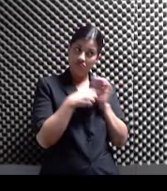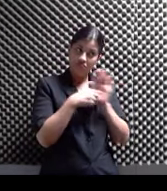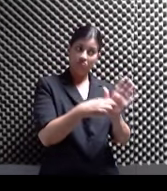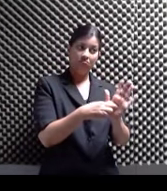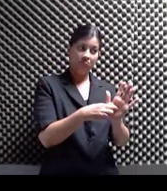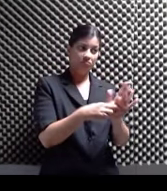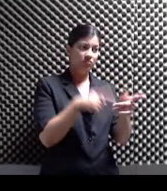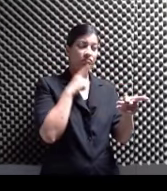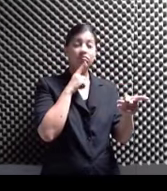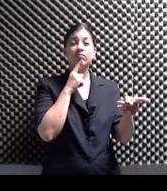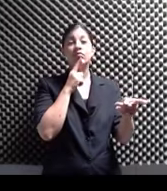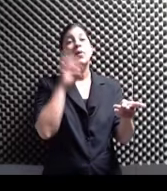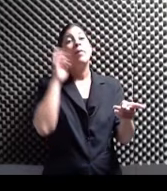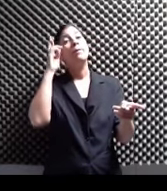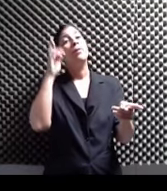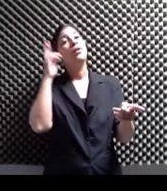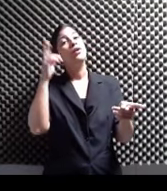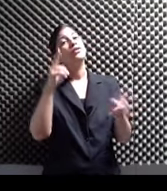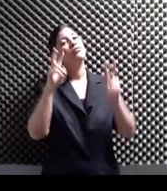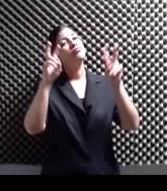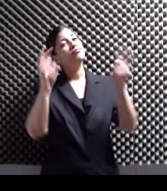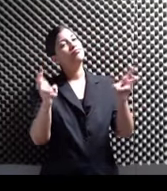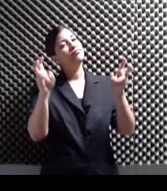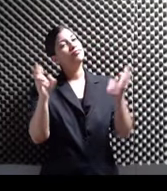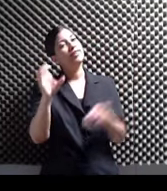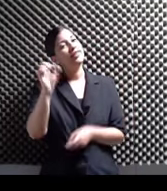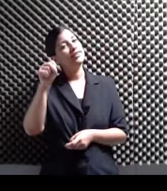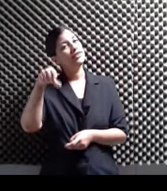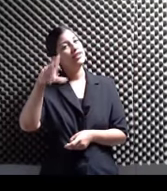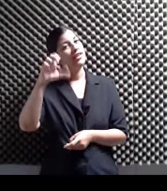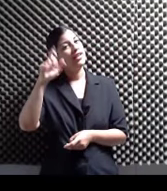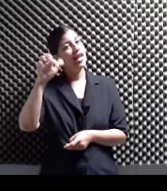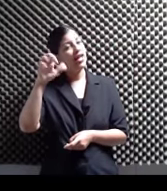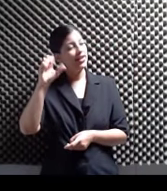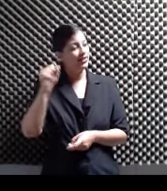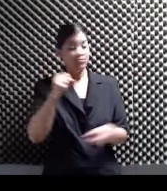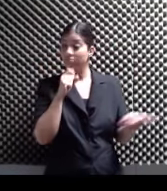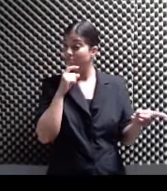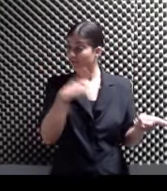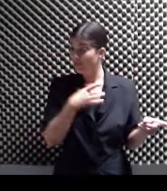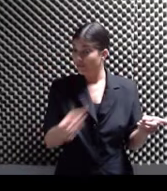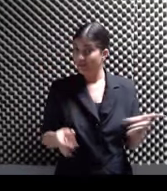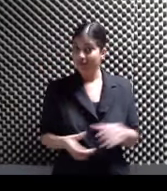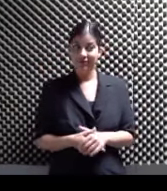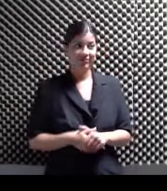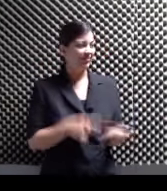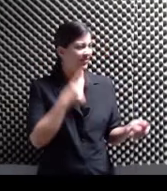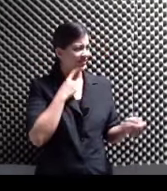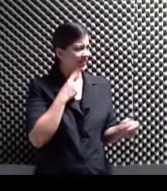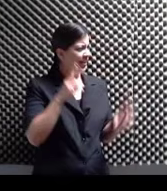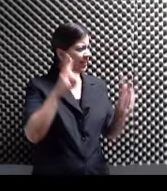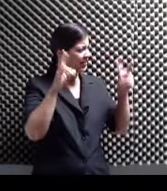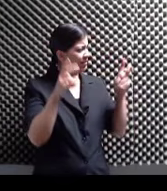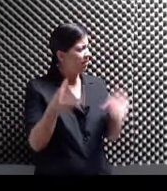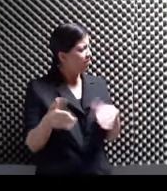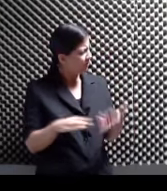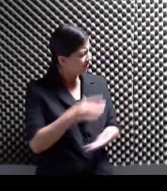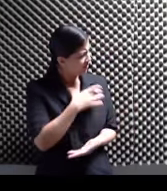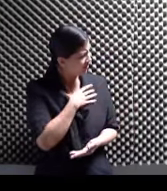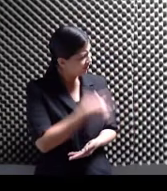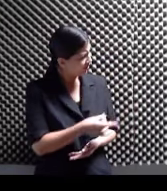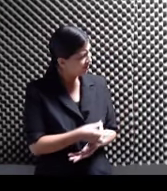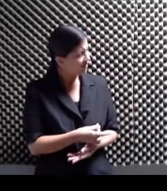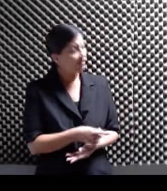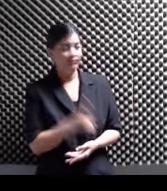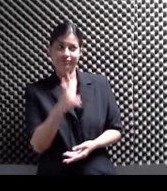cuento Esquelares, que le da el título a la colección. Ajá, a la colección. Ay, eso me gusta. Ese es el último. Sí, sí, qué raro, ¿te gustan los temas de muerte? Es que la